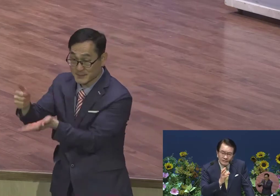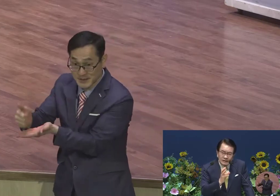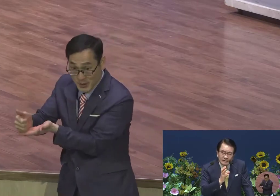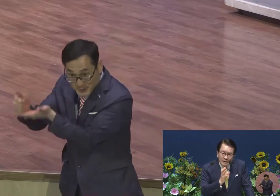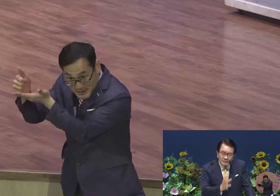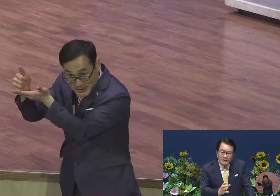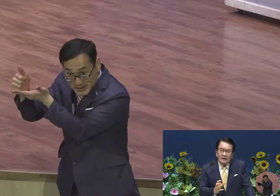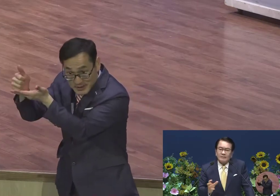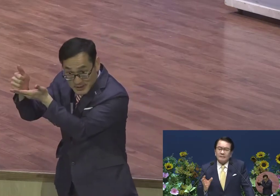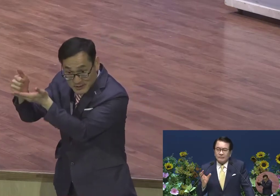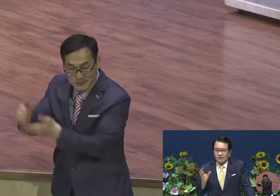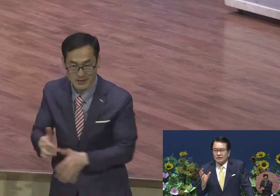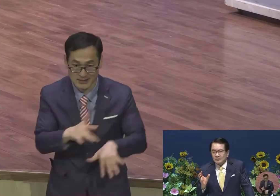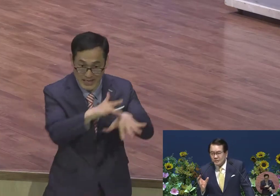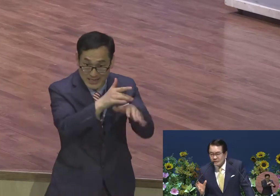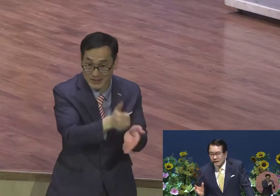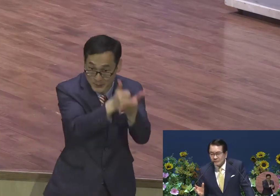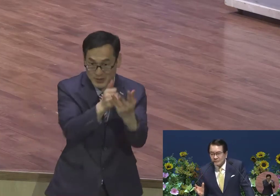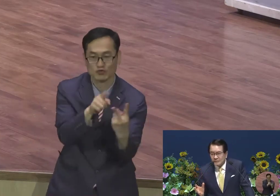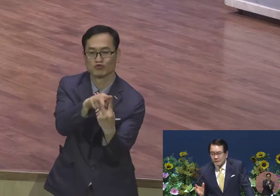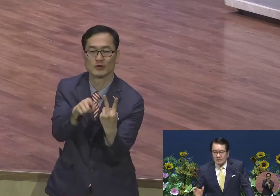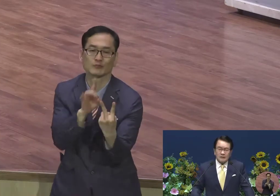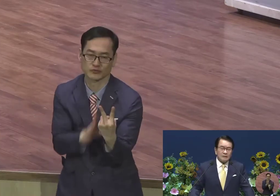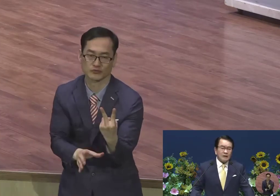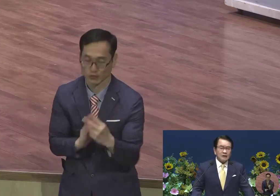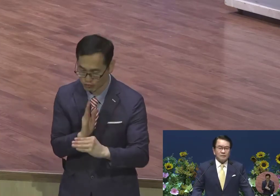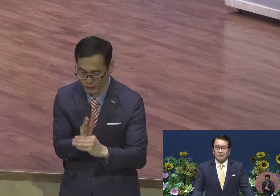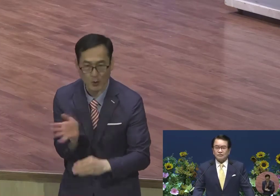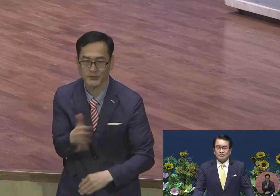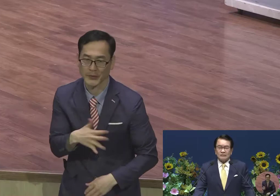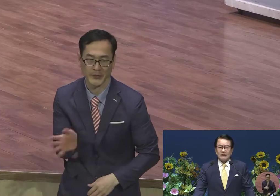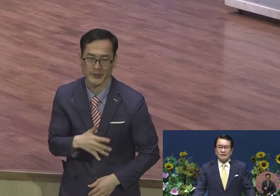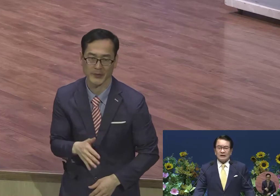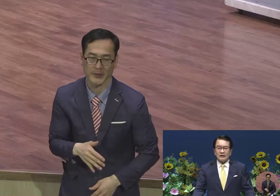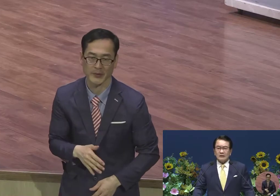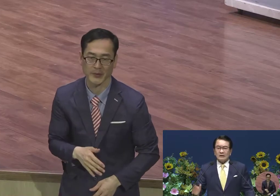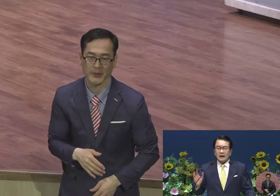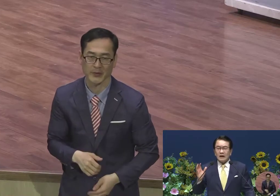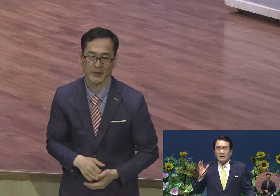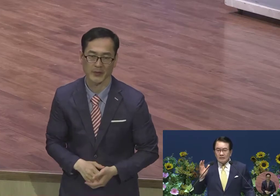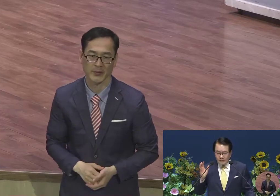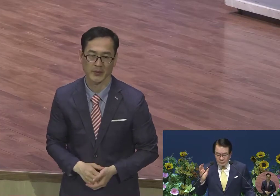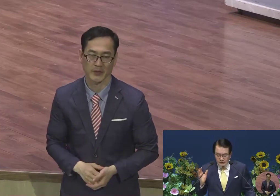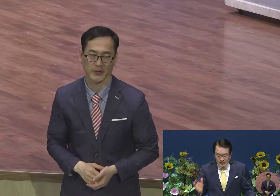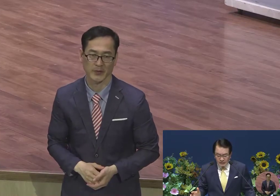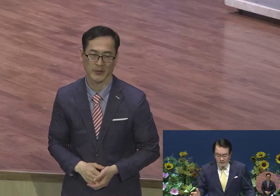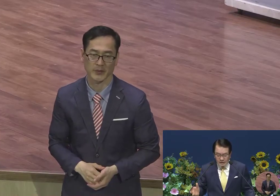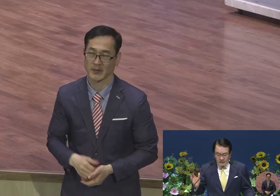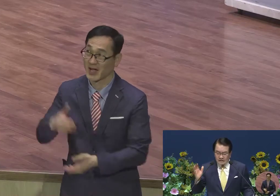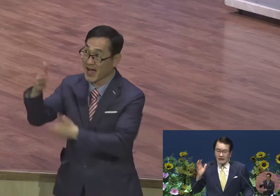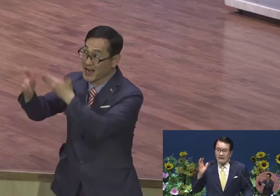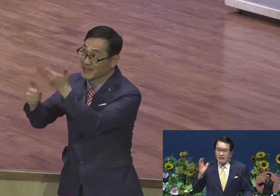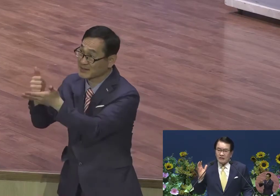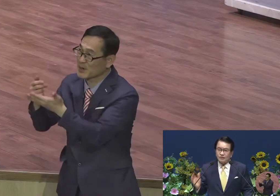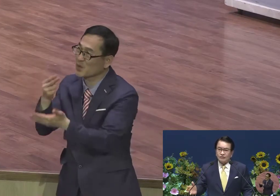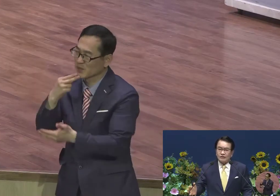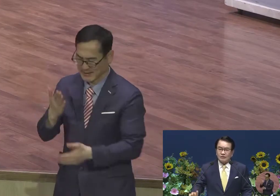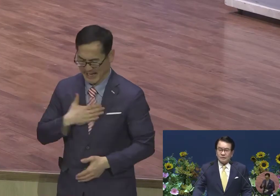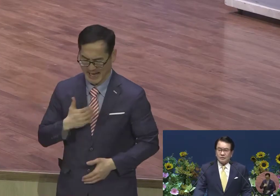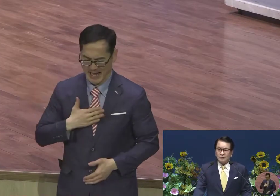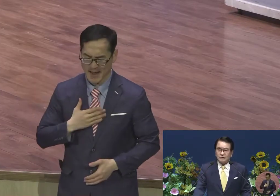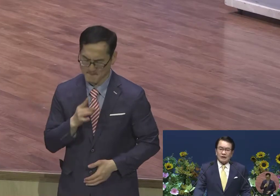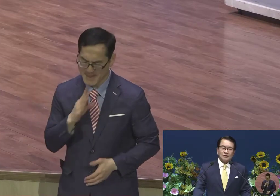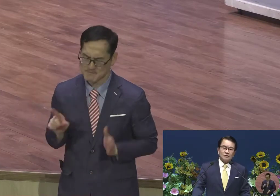아니면 귀신 성기는 사람이에요 나는 하나님도 귀신도 나는 나야 하나님 없는 사람은 자기라는